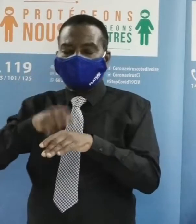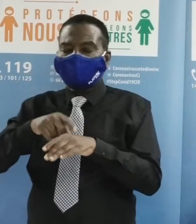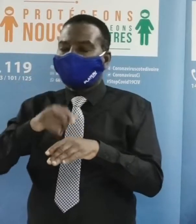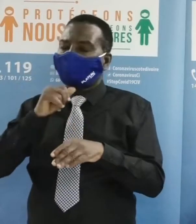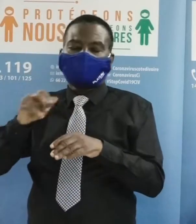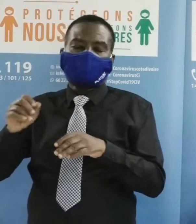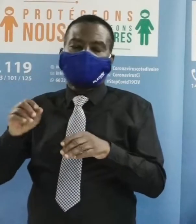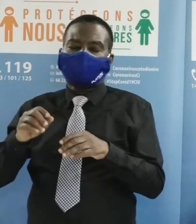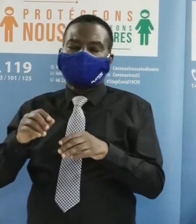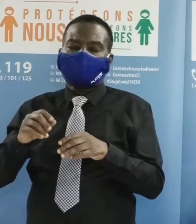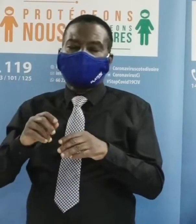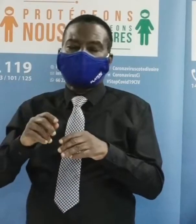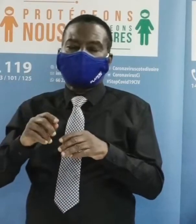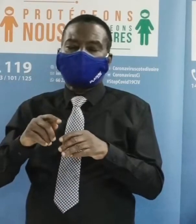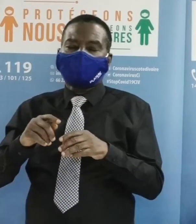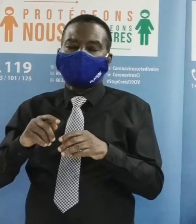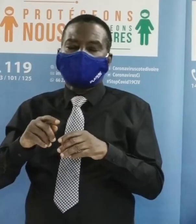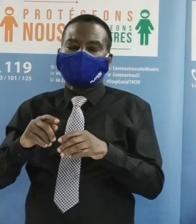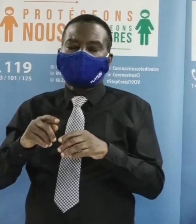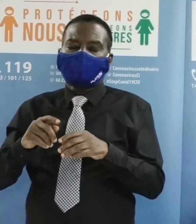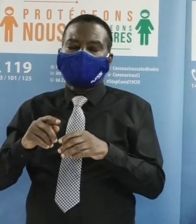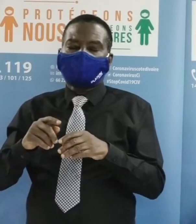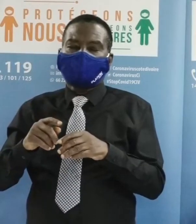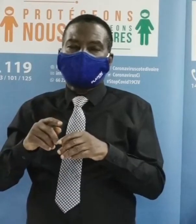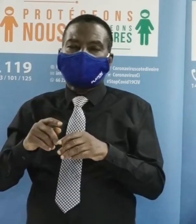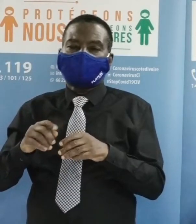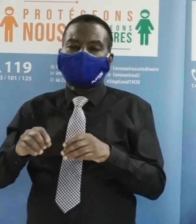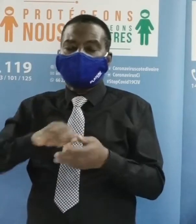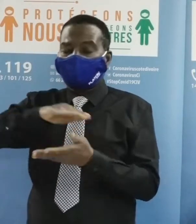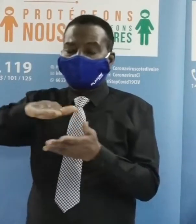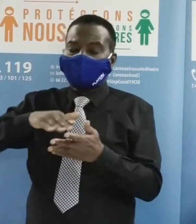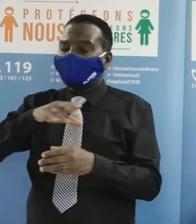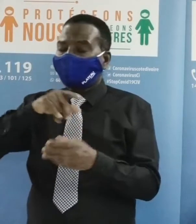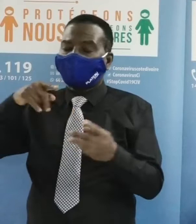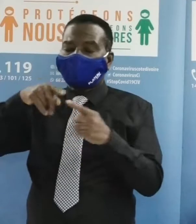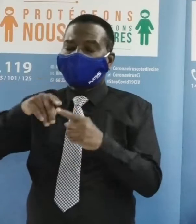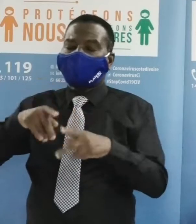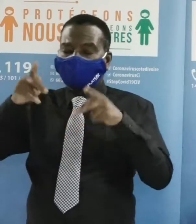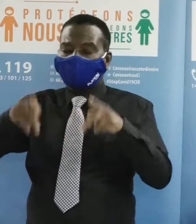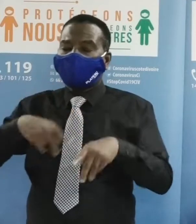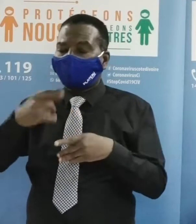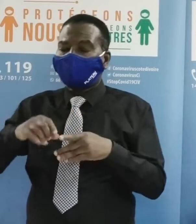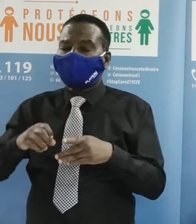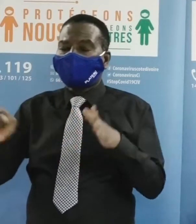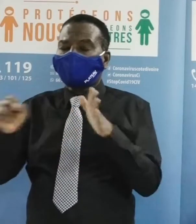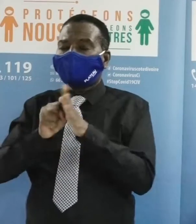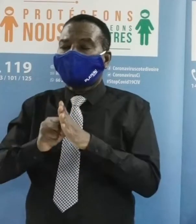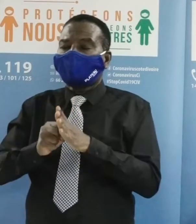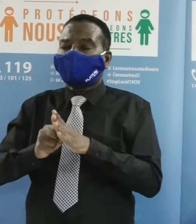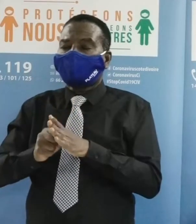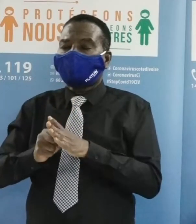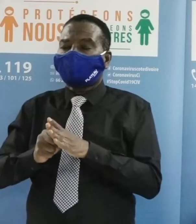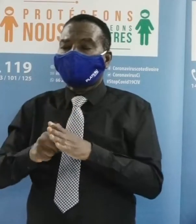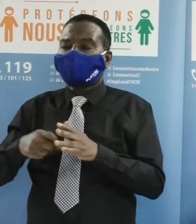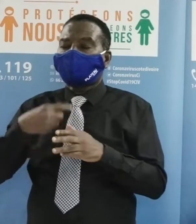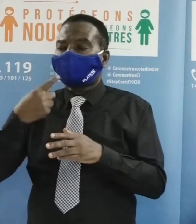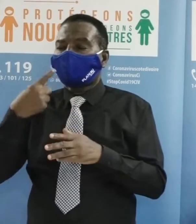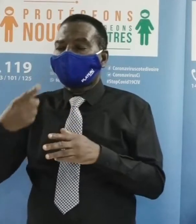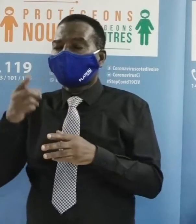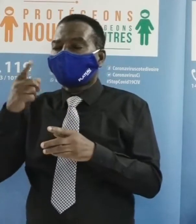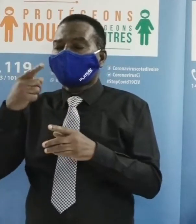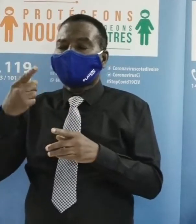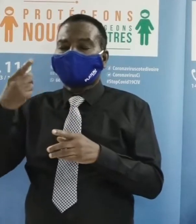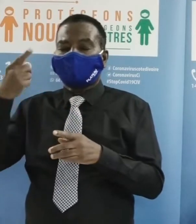le d'épicés des stimuli ciblées vers les gens qui ont durement les signes évocateurs que nous avons c'était tout à l'heure